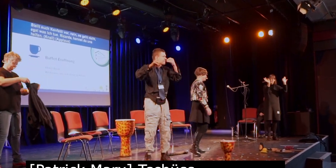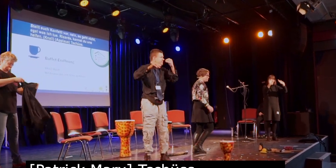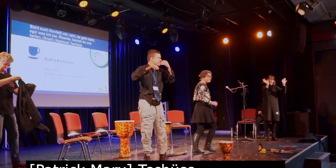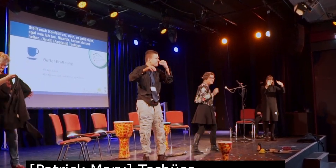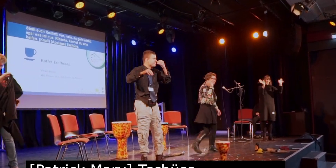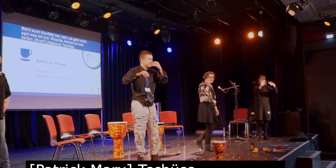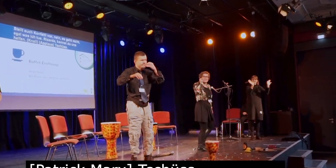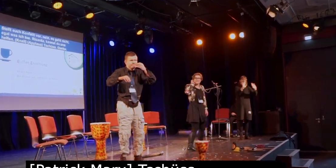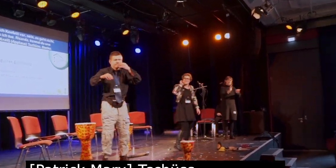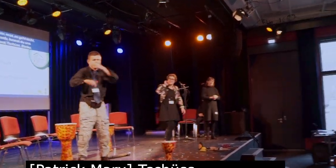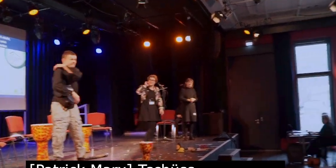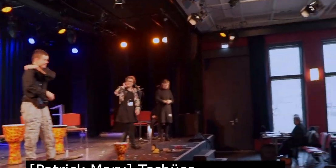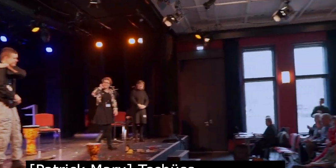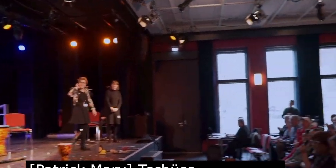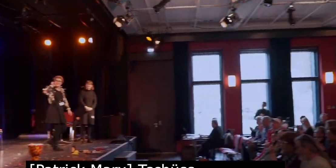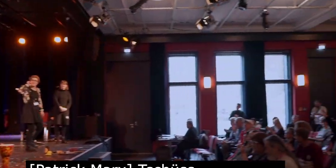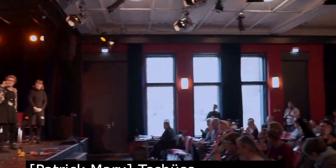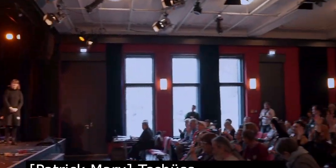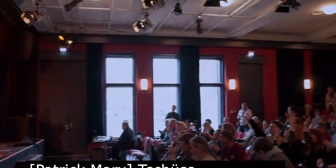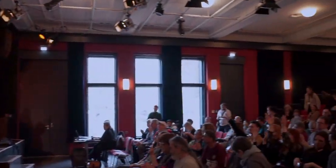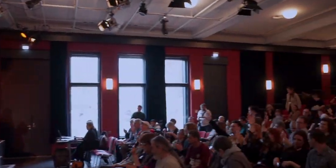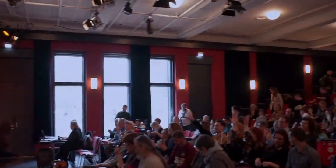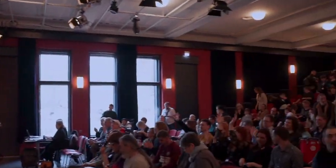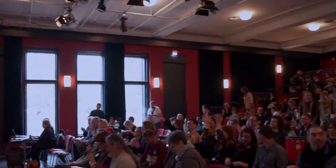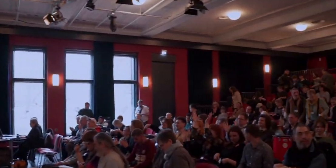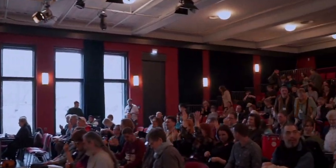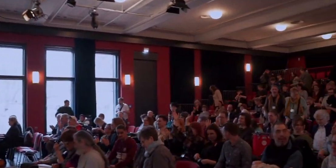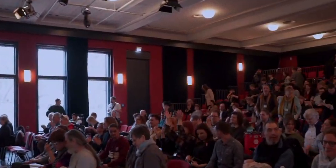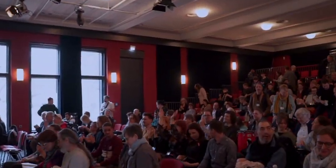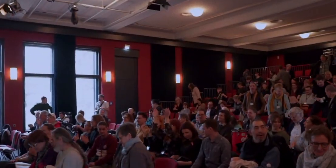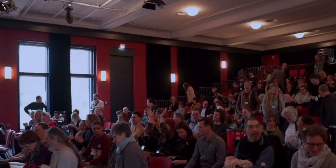Tschüss. Jetzt gibt's Essen. Guten Appetit.